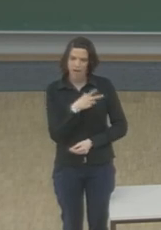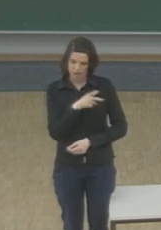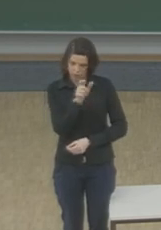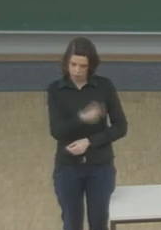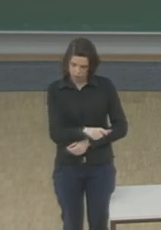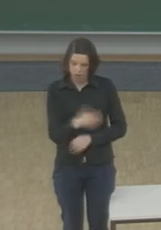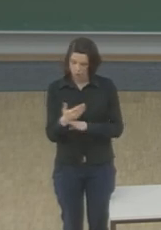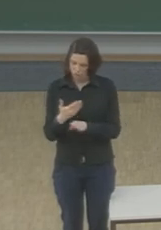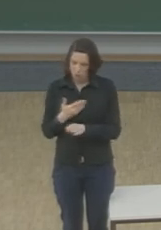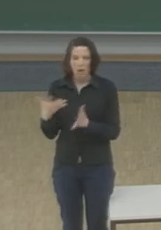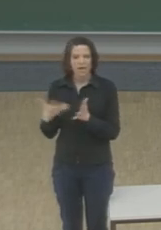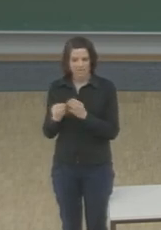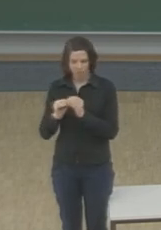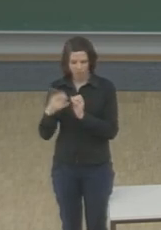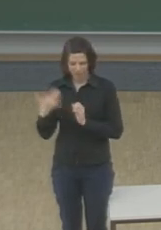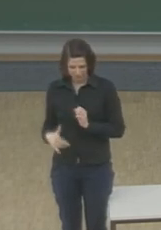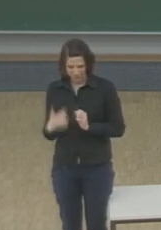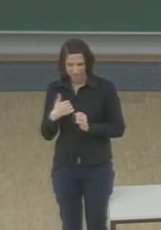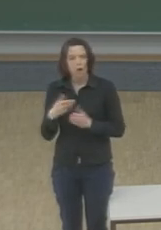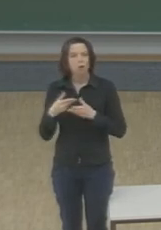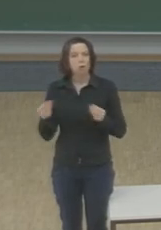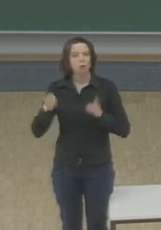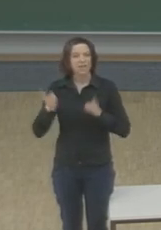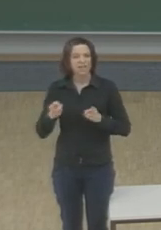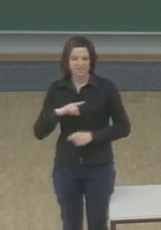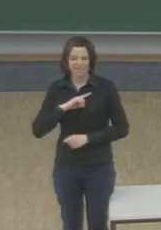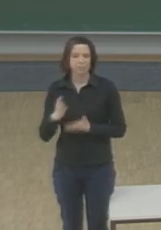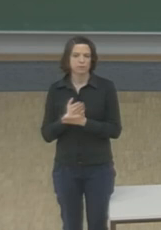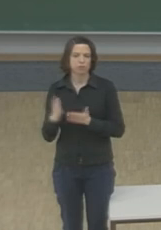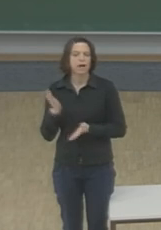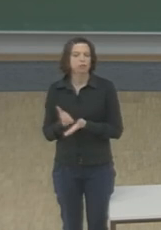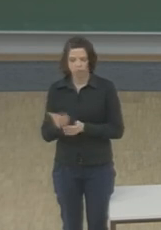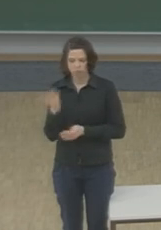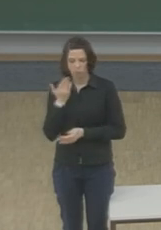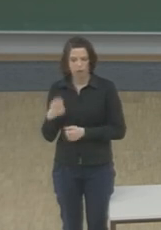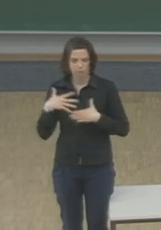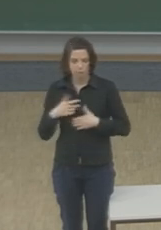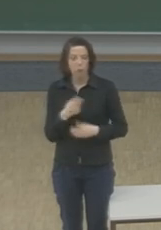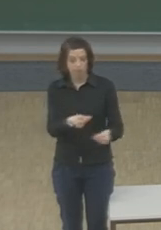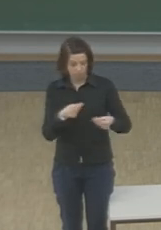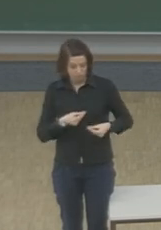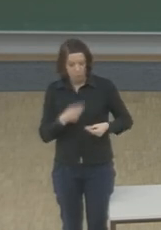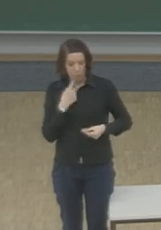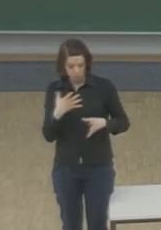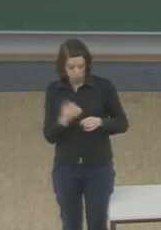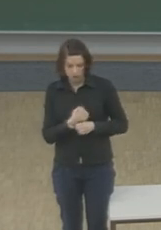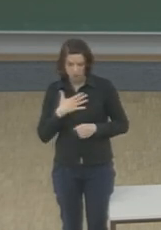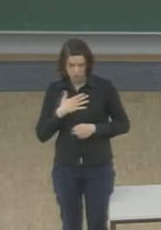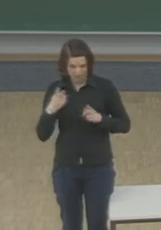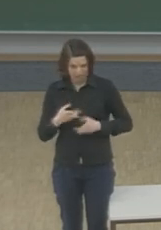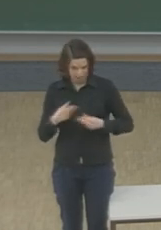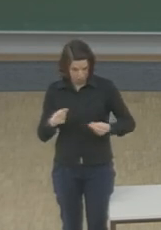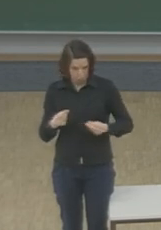vom Testersteller als richtig klassifizierte Lösung zu bestimmen. Sehr viel wichtiger sei aber das kreative